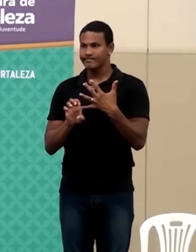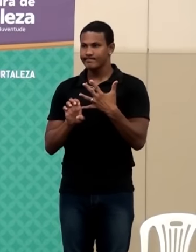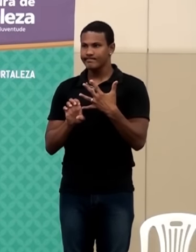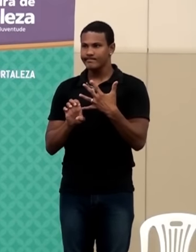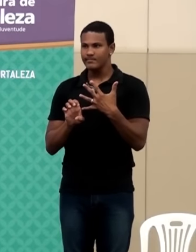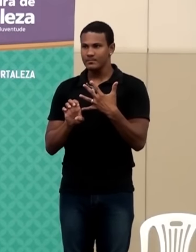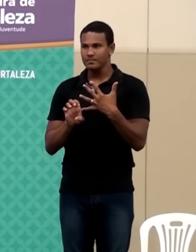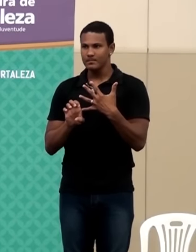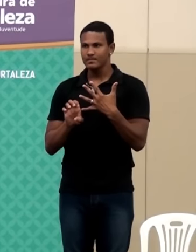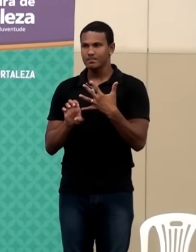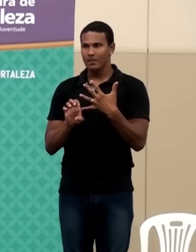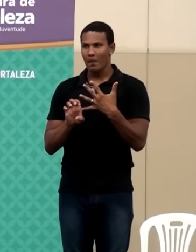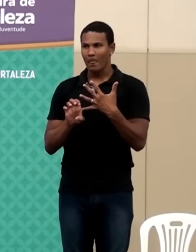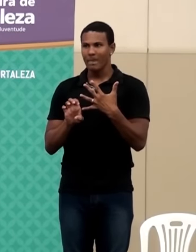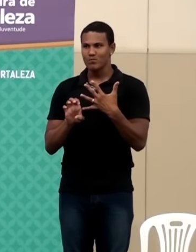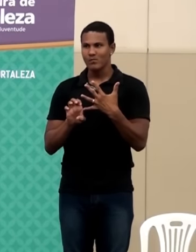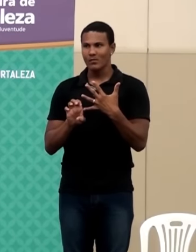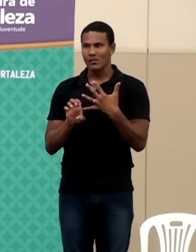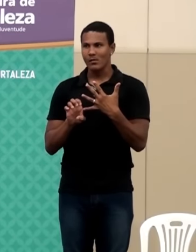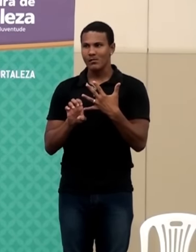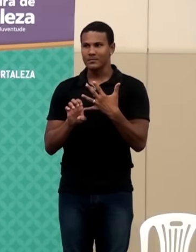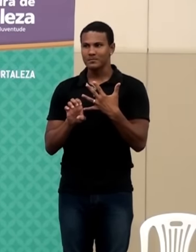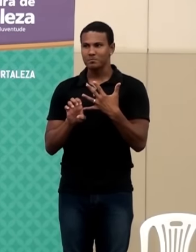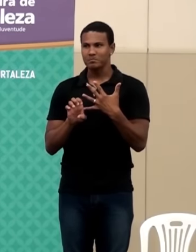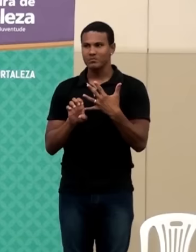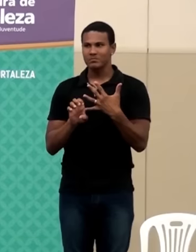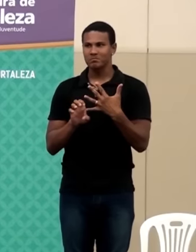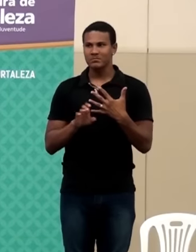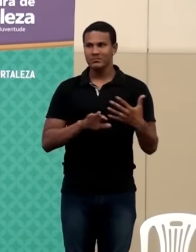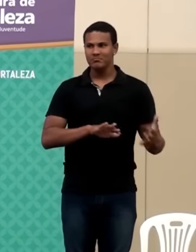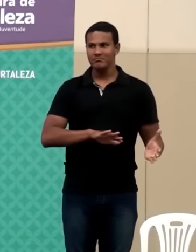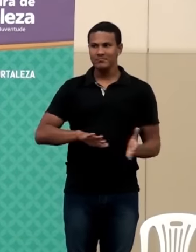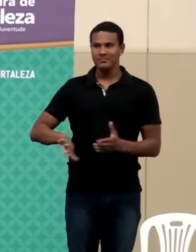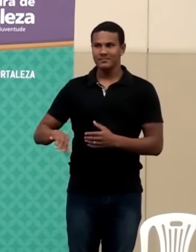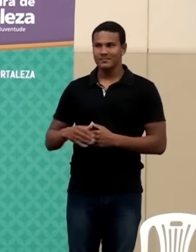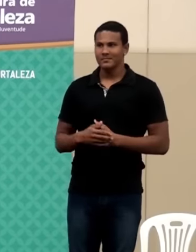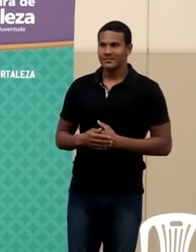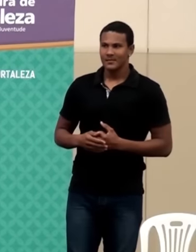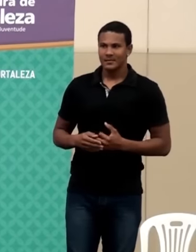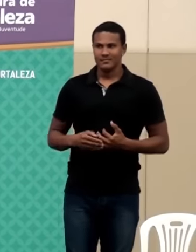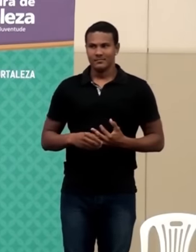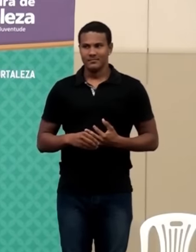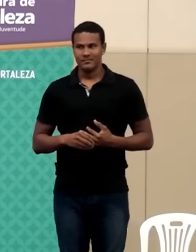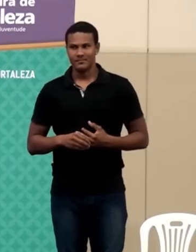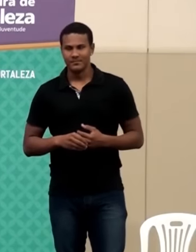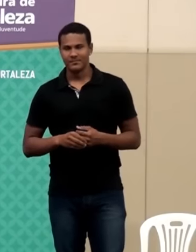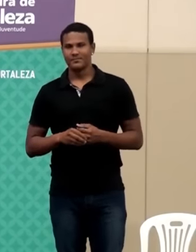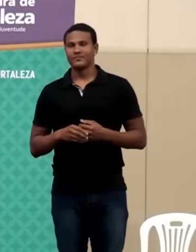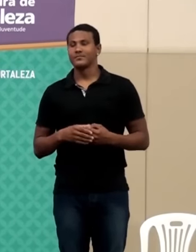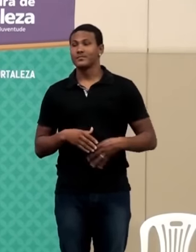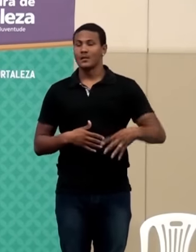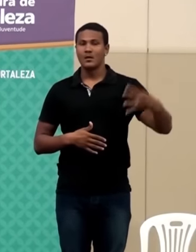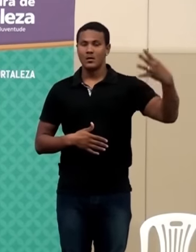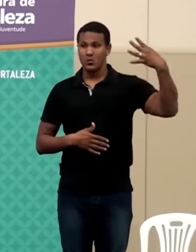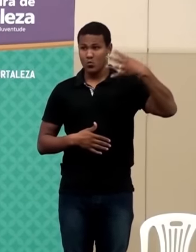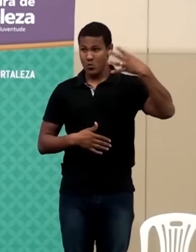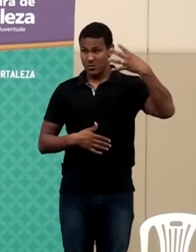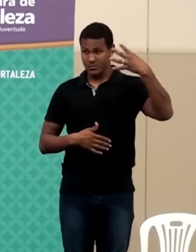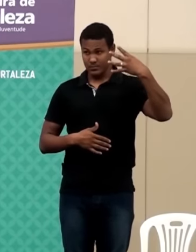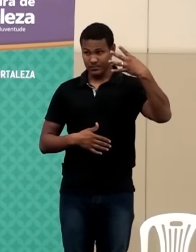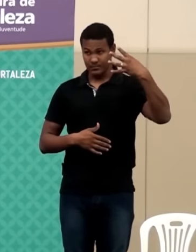você inicia, né? Quarta questão. Em algumas regiões do país, não é